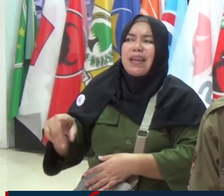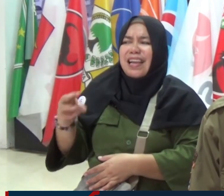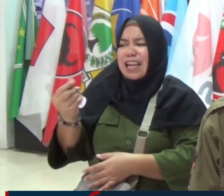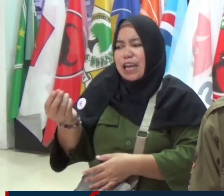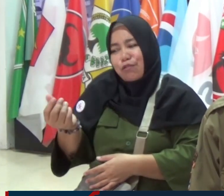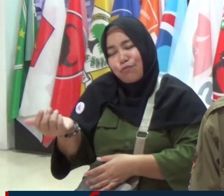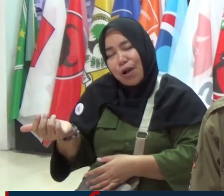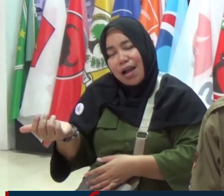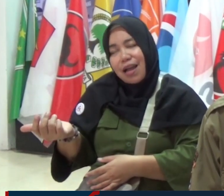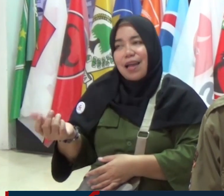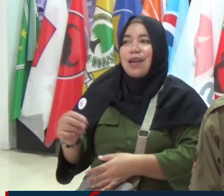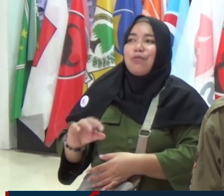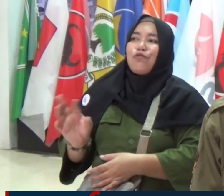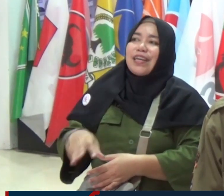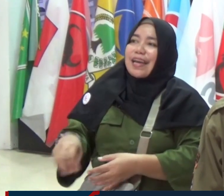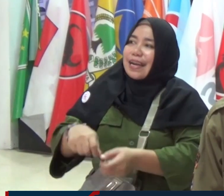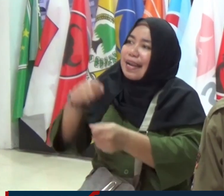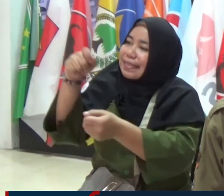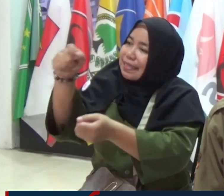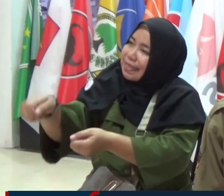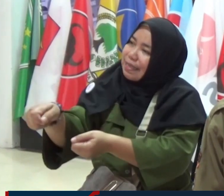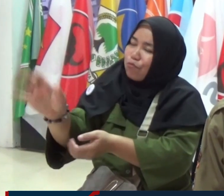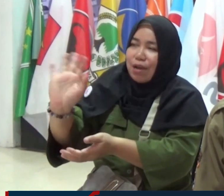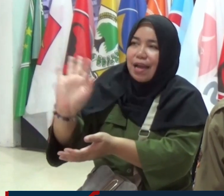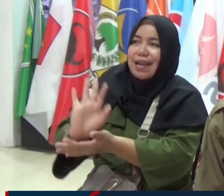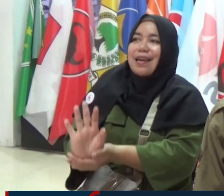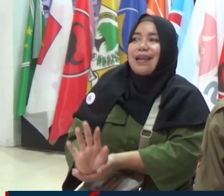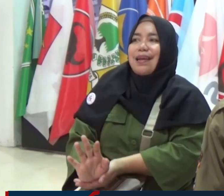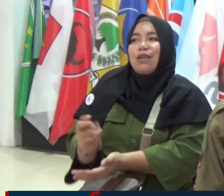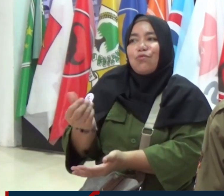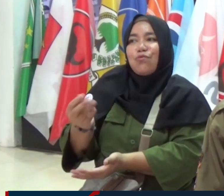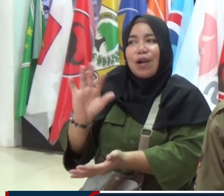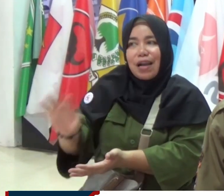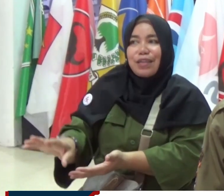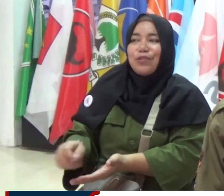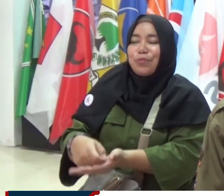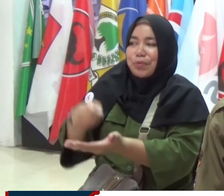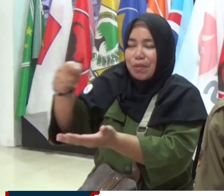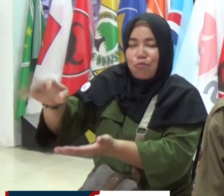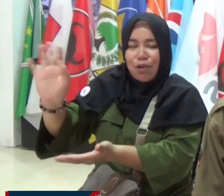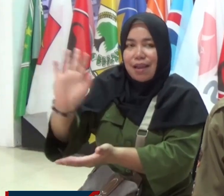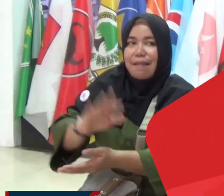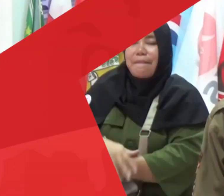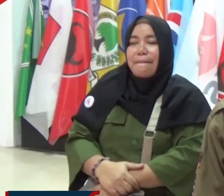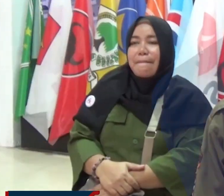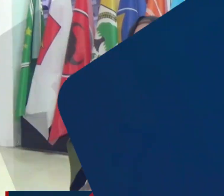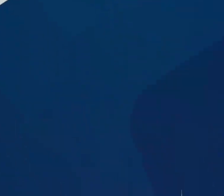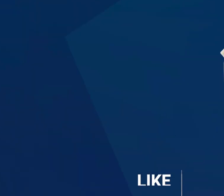iming-iming, bukan karena uang atau sejenisnya.